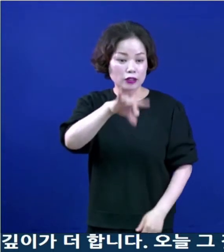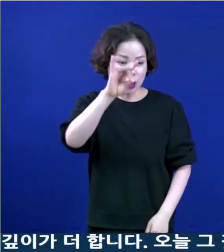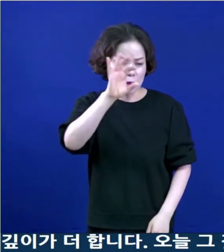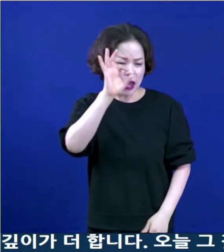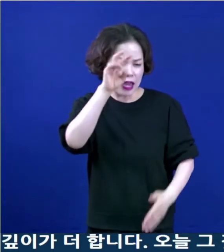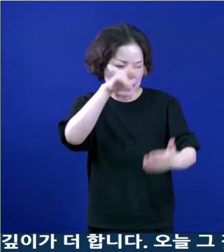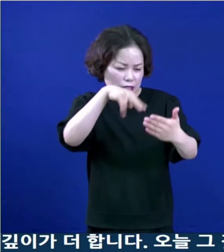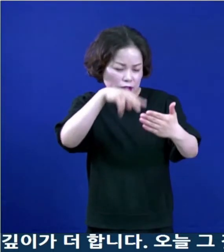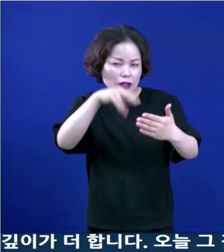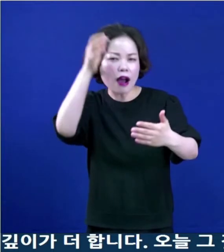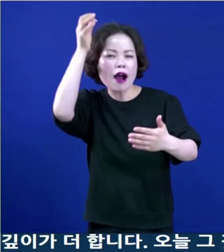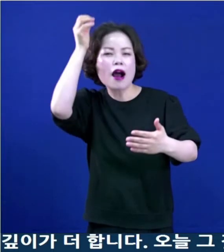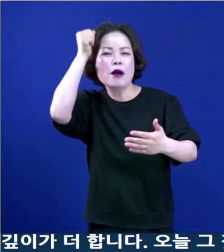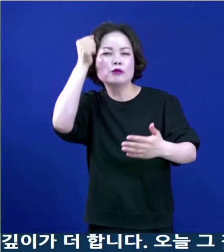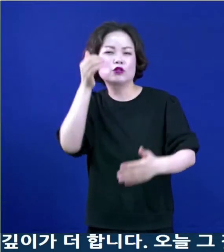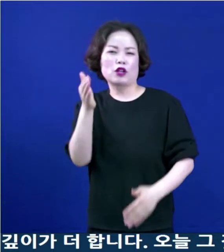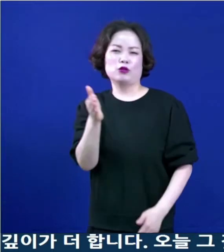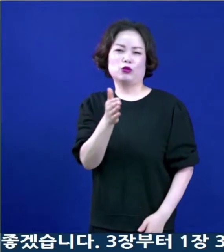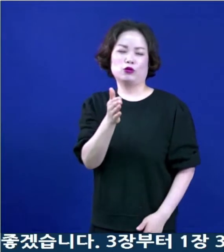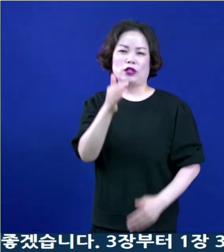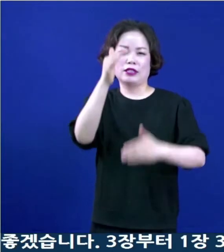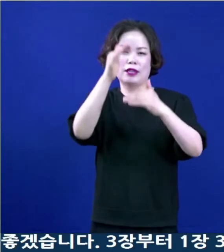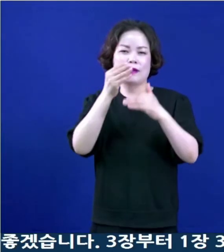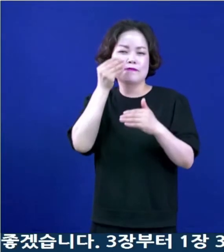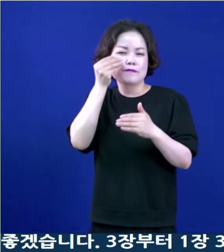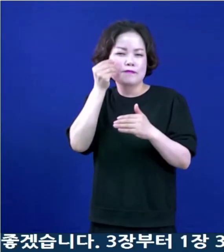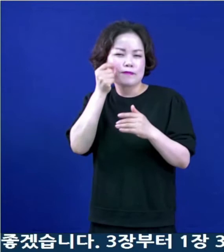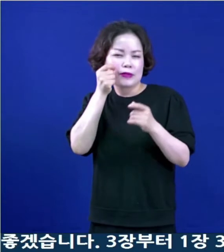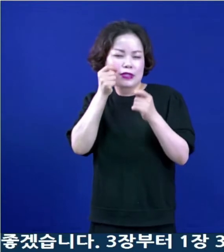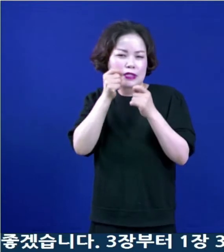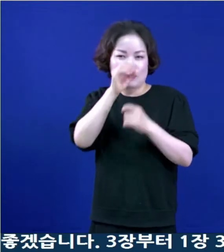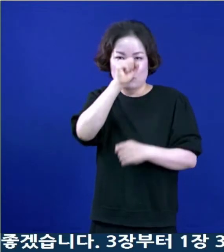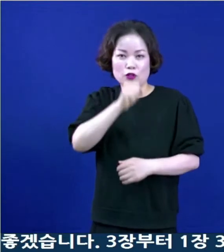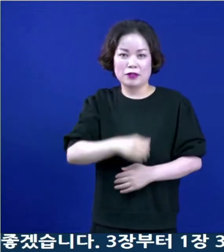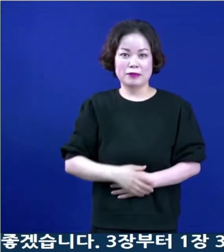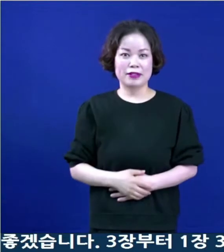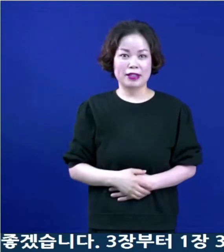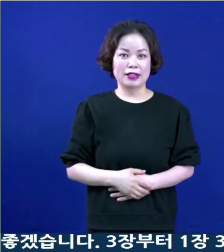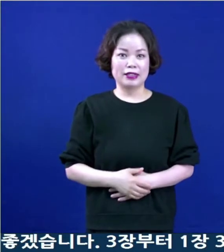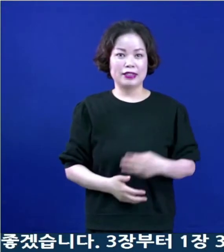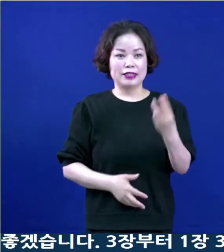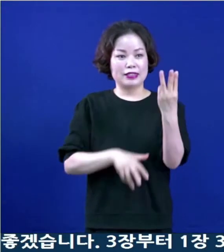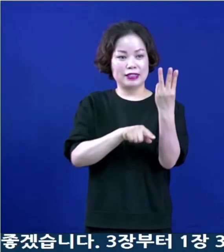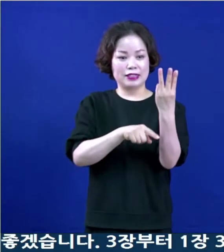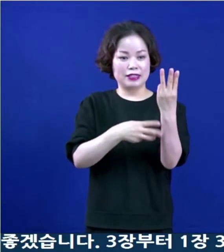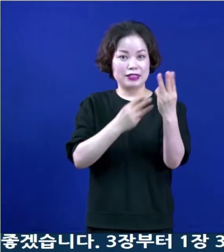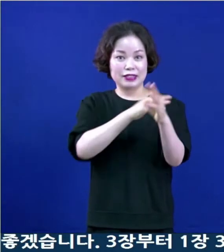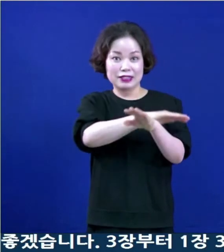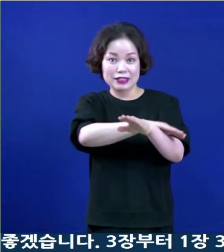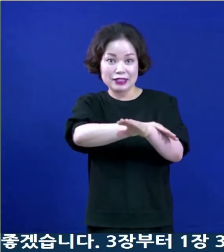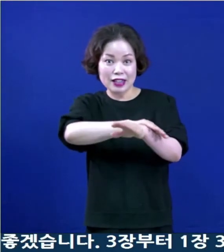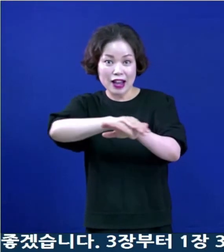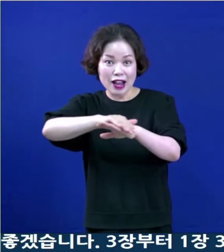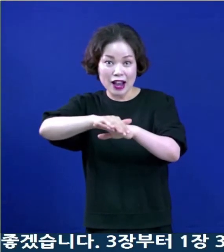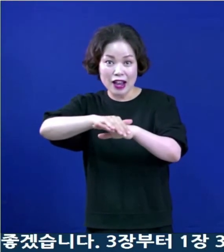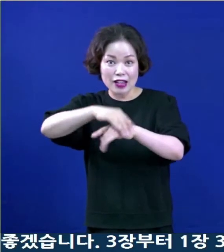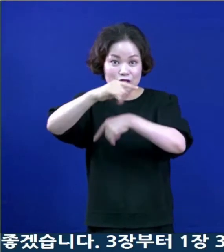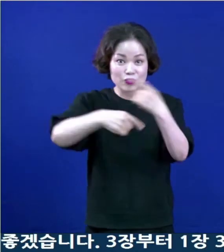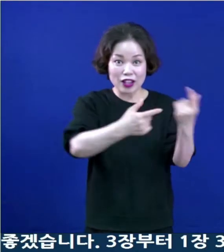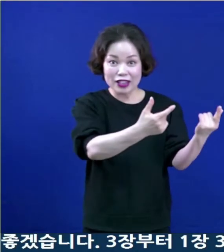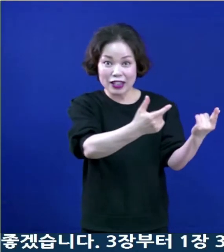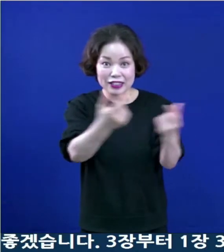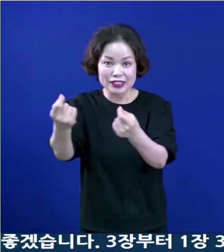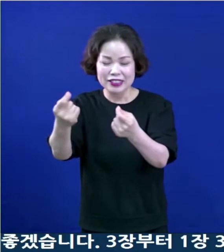내용을 암송할 정도로 이 내용과 친근해지시면 좋겠습니다. 3절 잘 읽을 준비 되셨습니까?